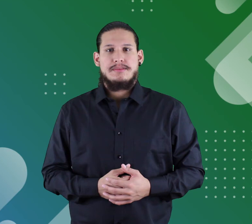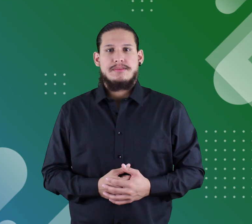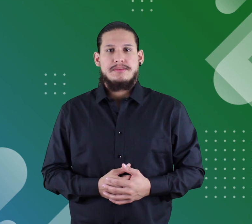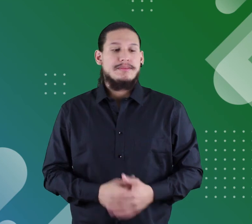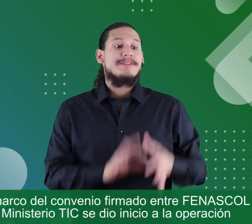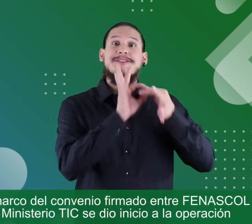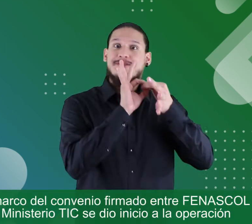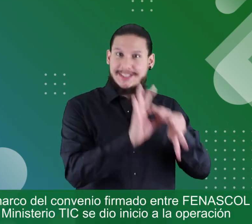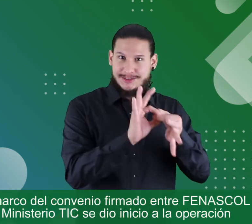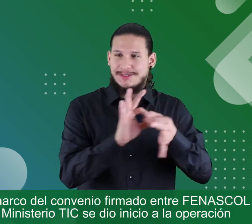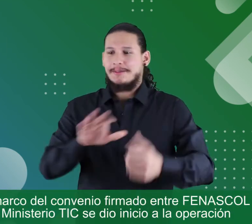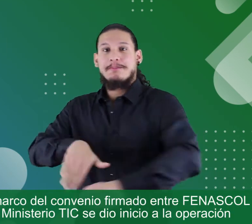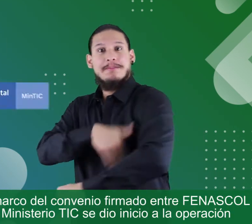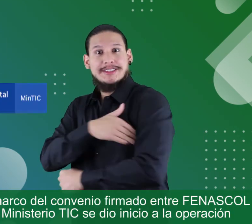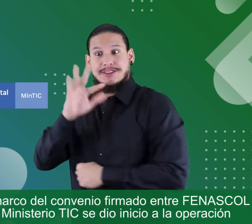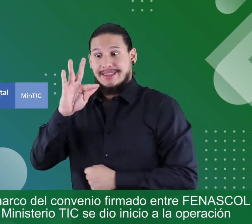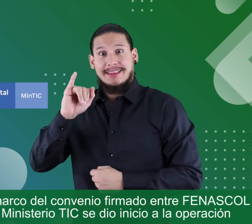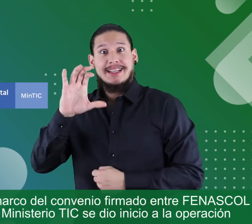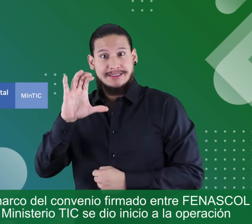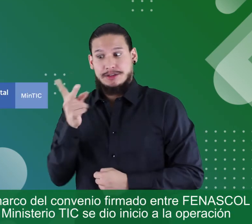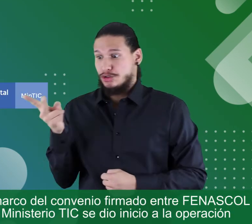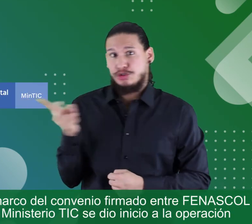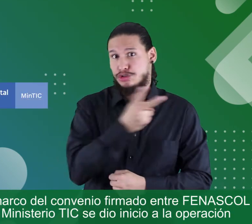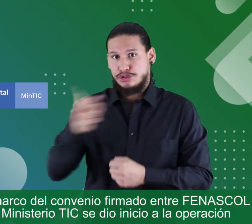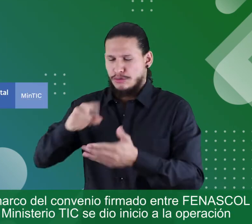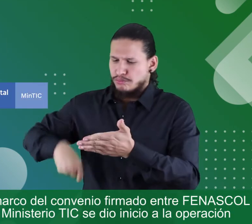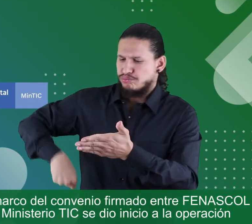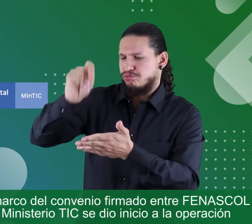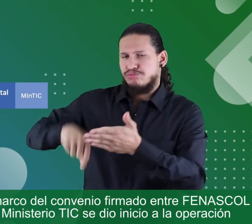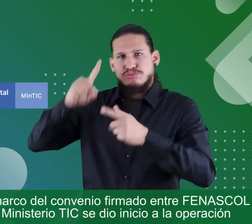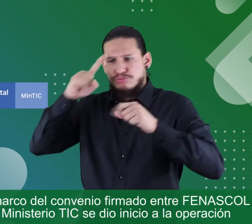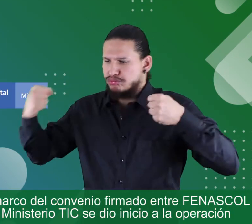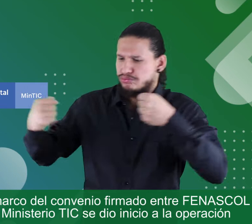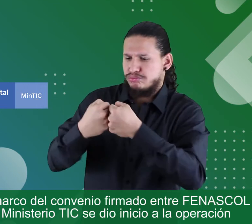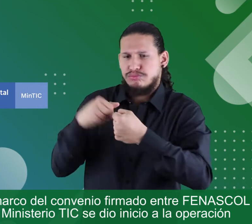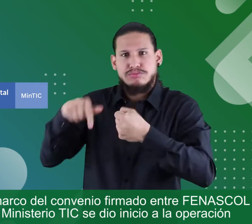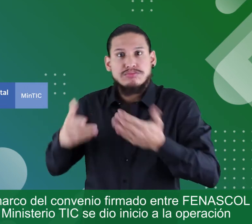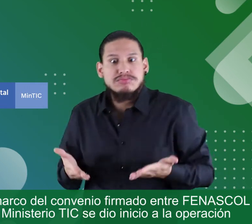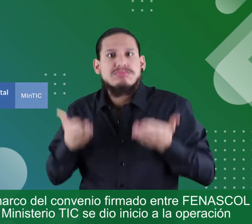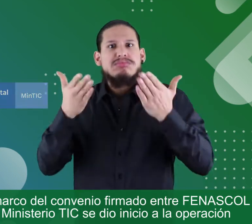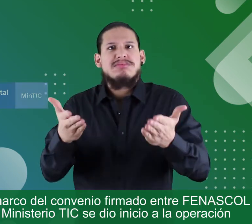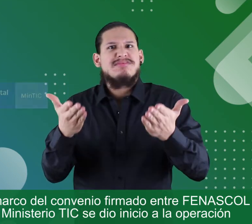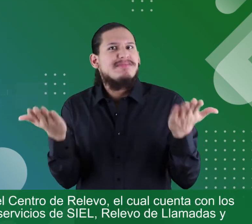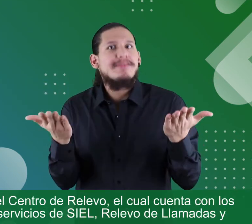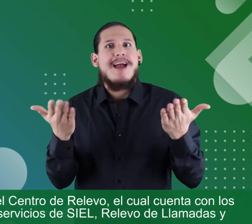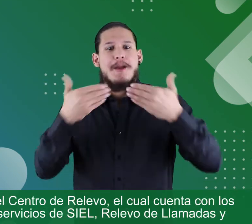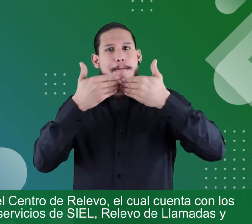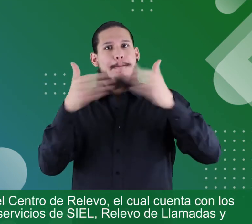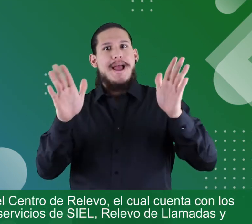En el marco del convenio firmado entre FENASCOL y el Ministerio TIC, se dio inicio a la operación del Centro de Relevo,